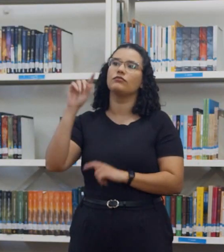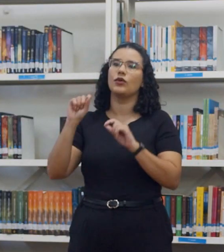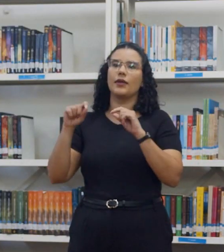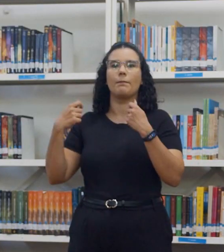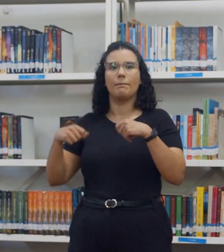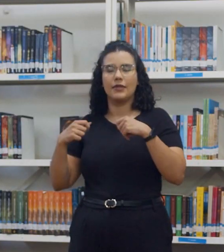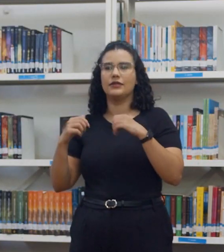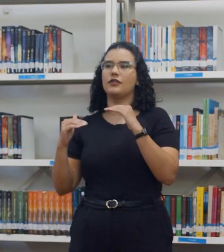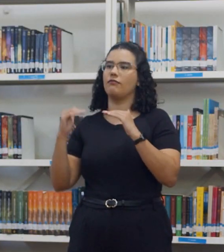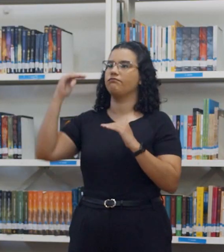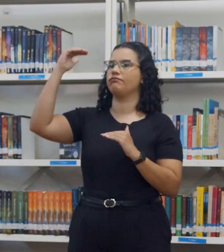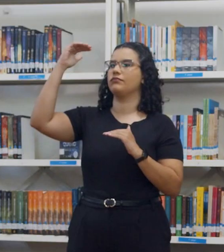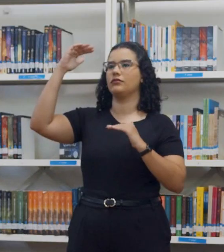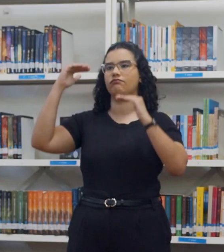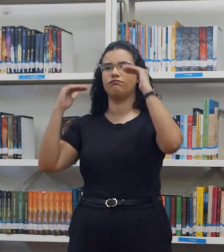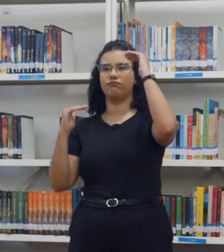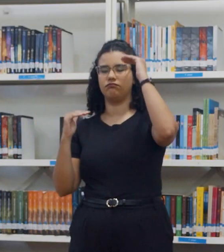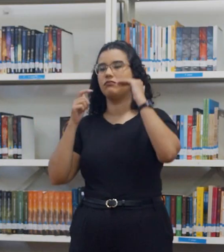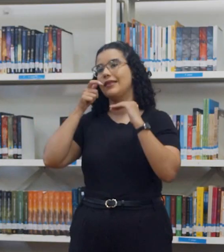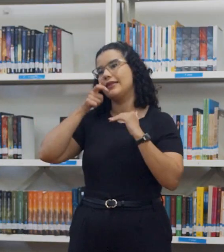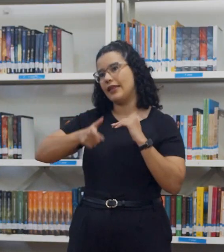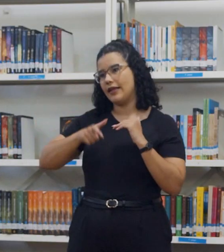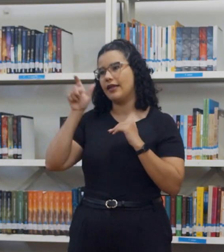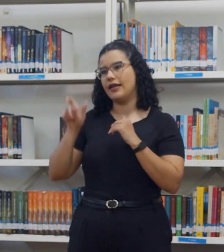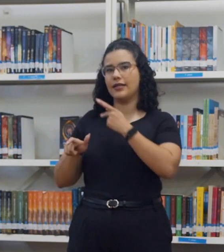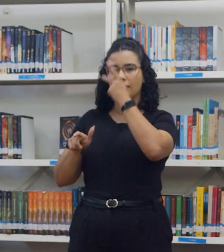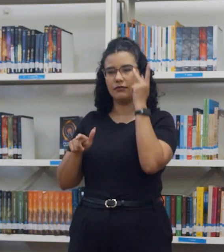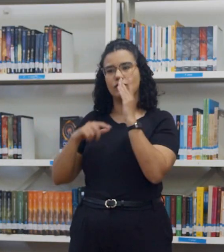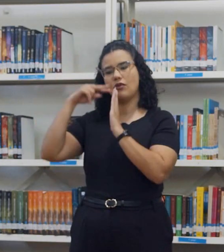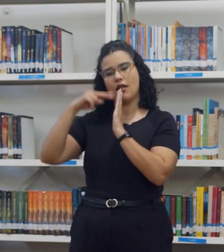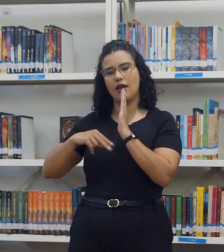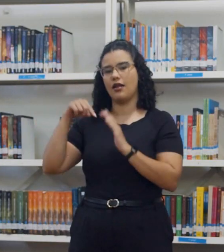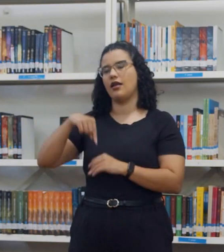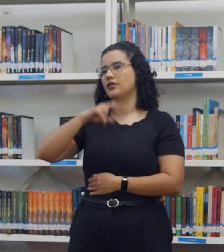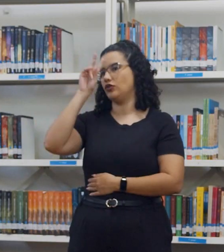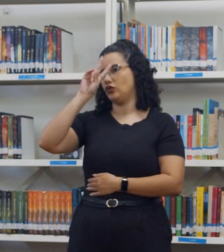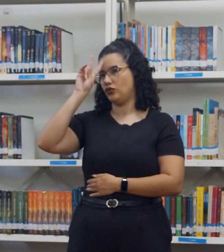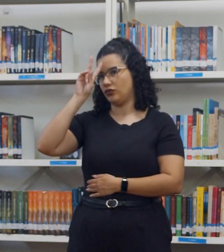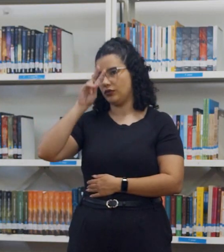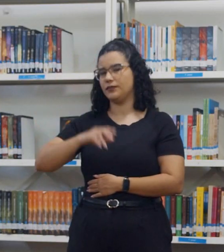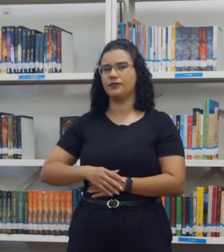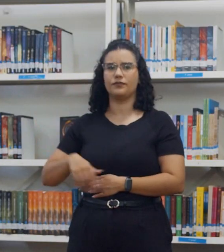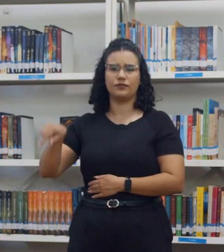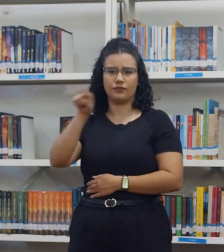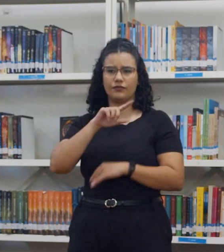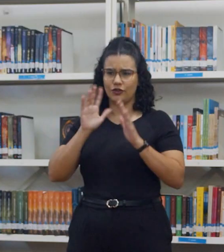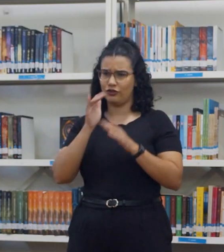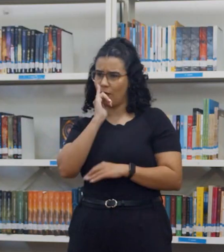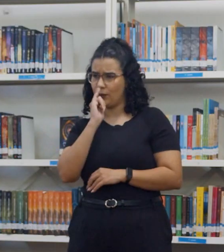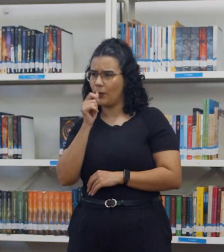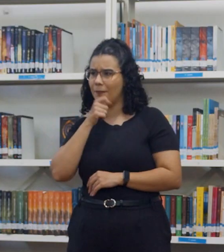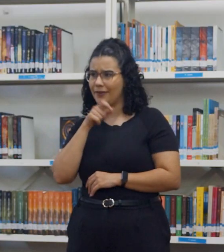um pico de interesse da pessoa que está lendo a nossa história. Aqui todo mundo já contou